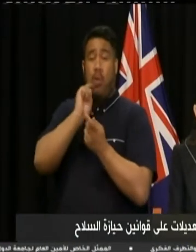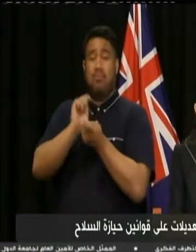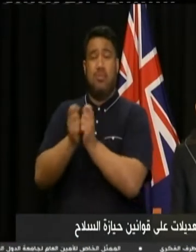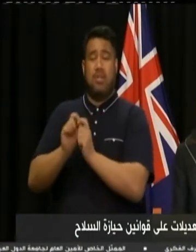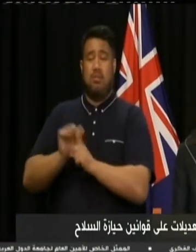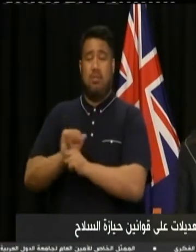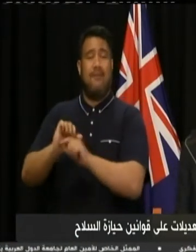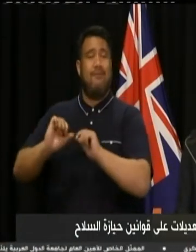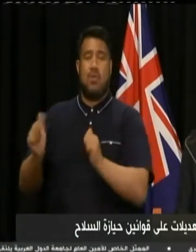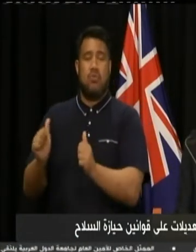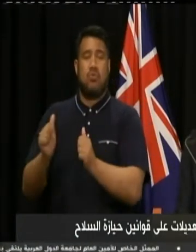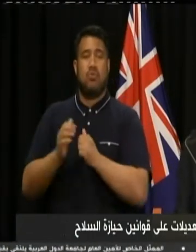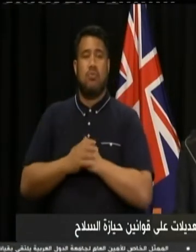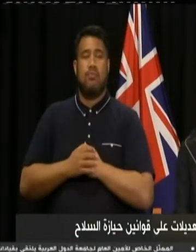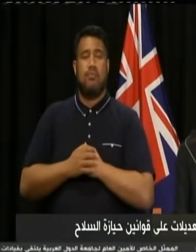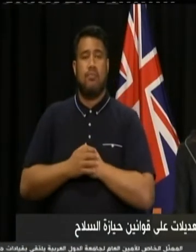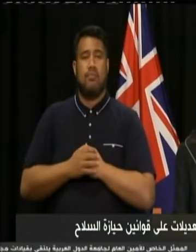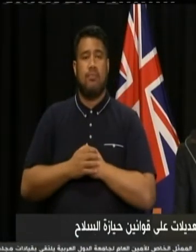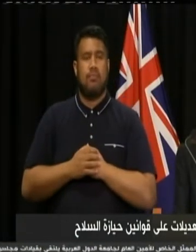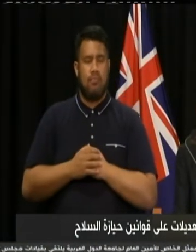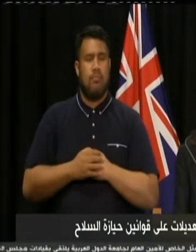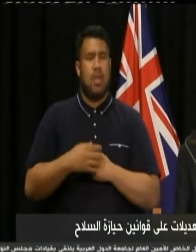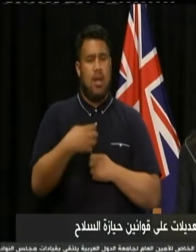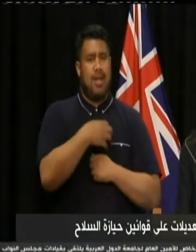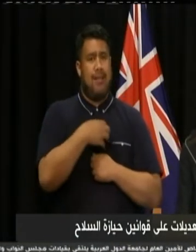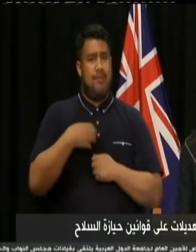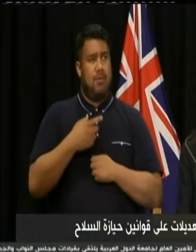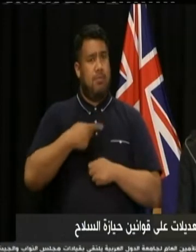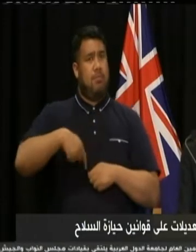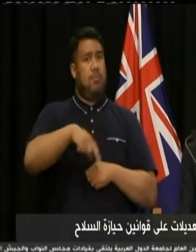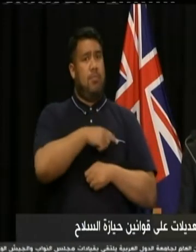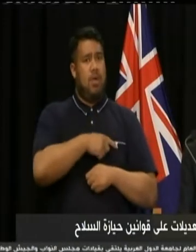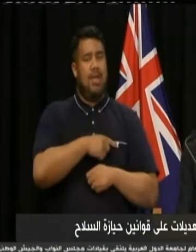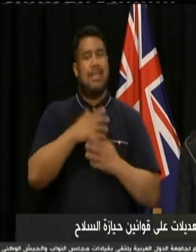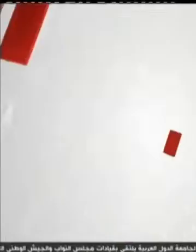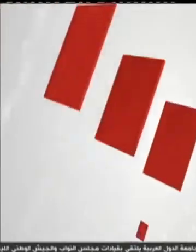نيوزيلندا تدخل تعديلات على قوانين حيازة السلاح بعد مذبحة المسجدين.